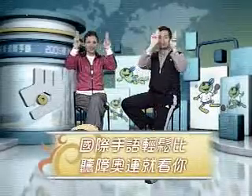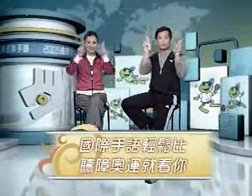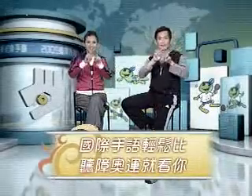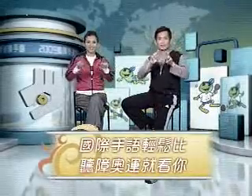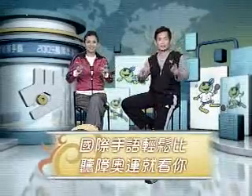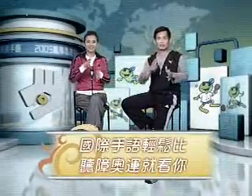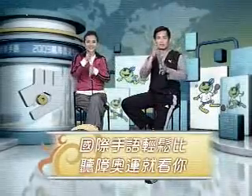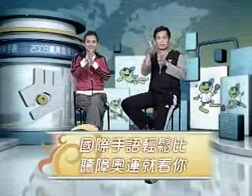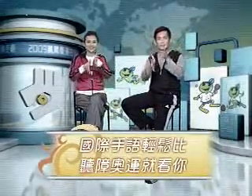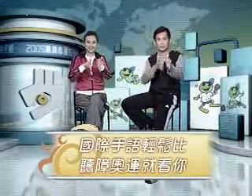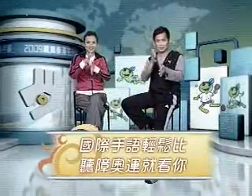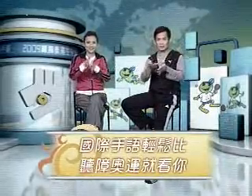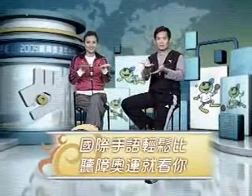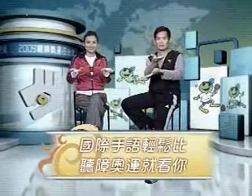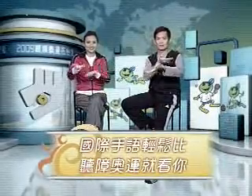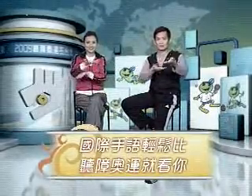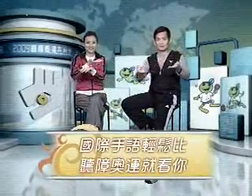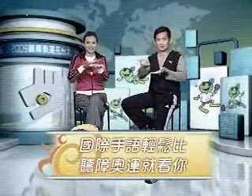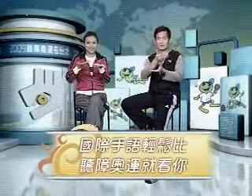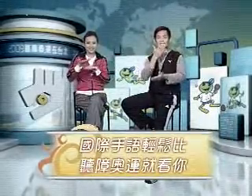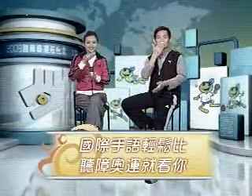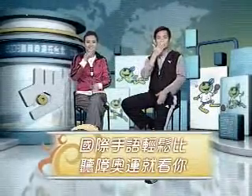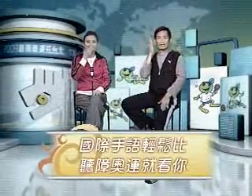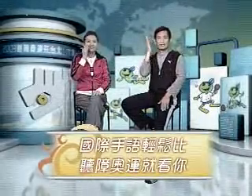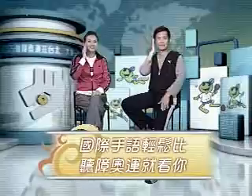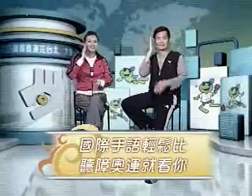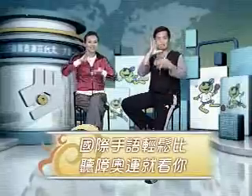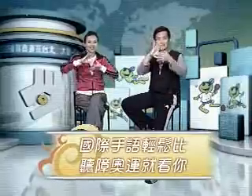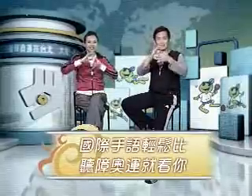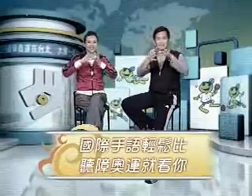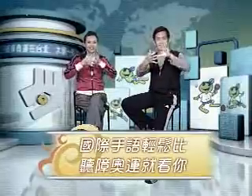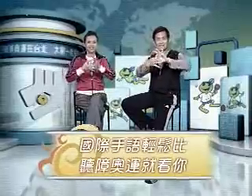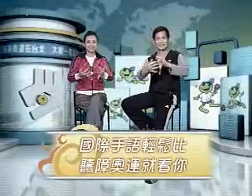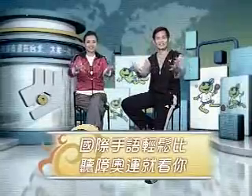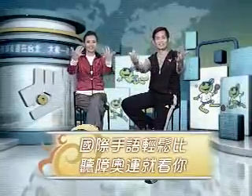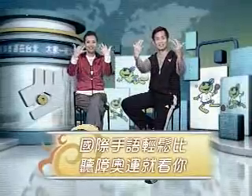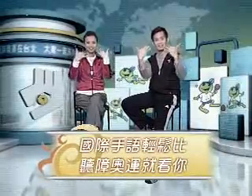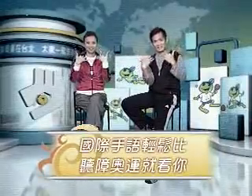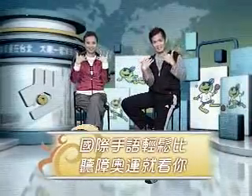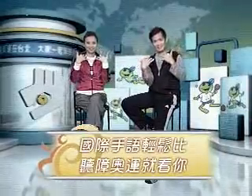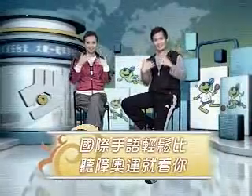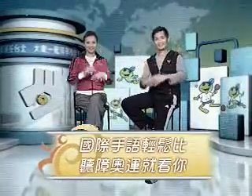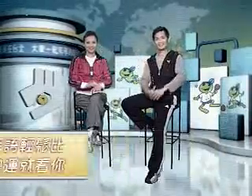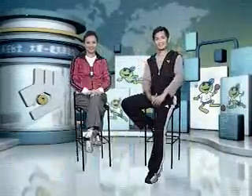国际手语轻松比，听障奥运就看你。